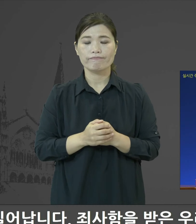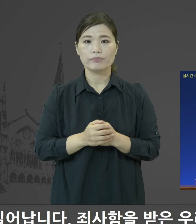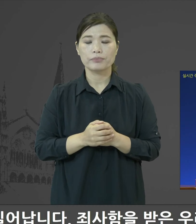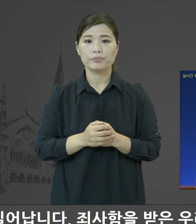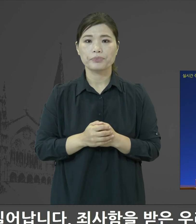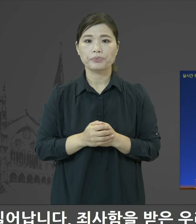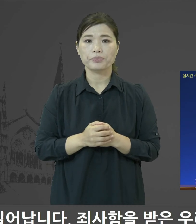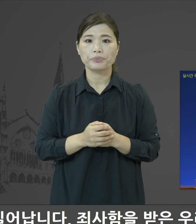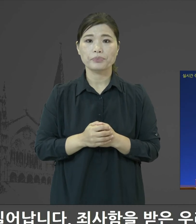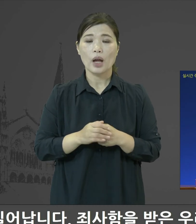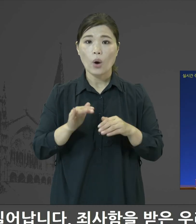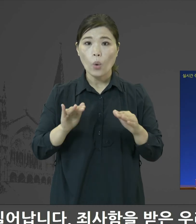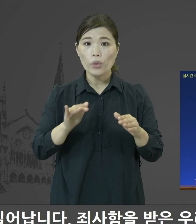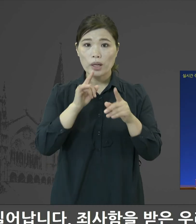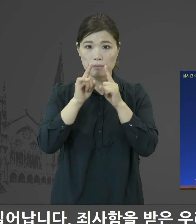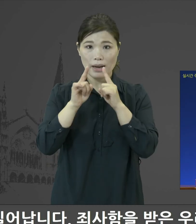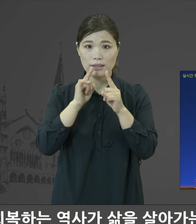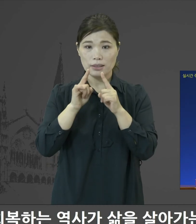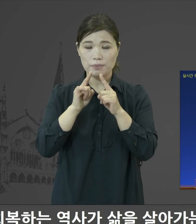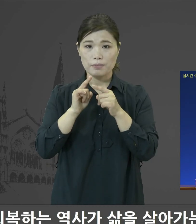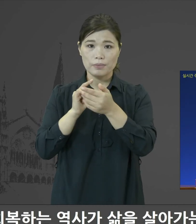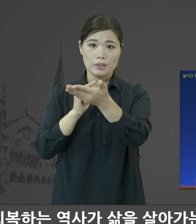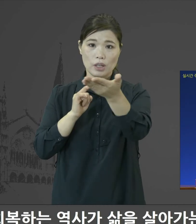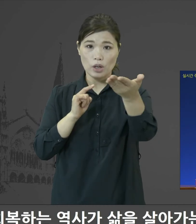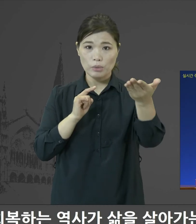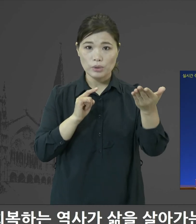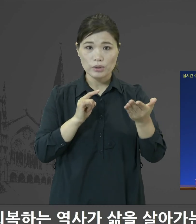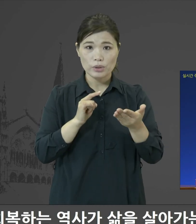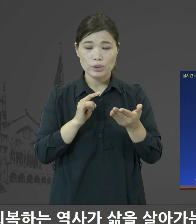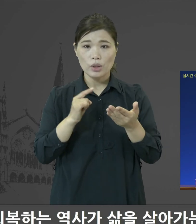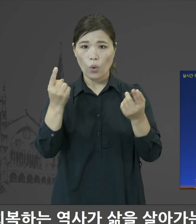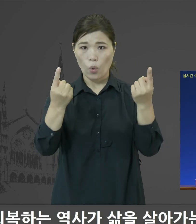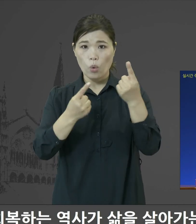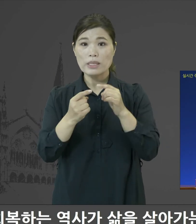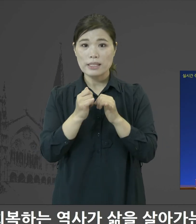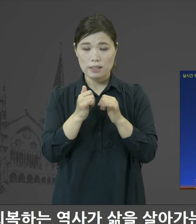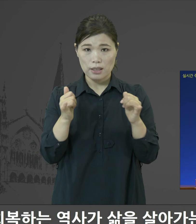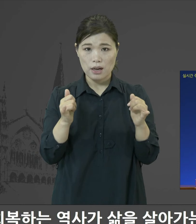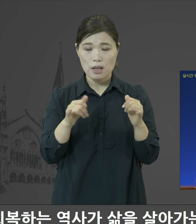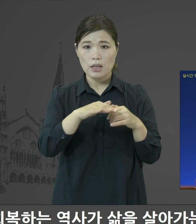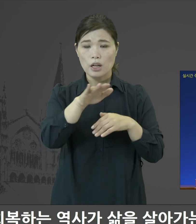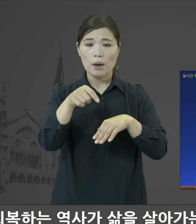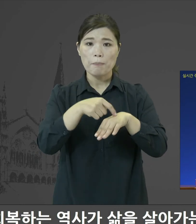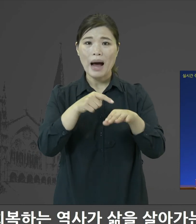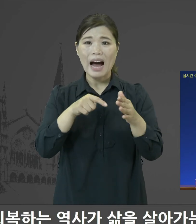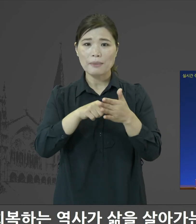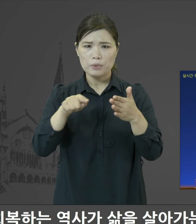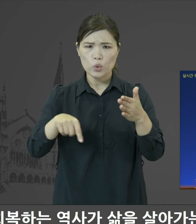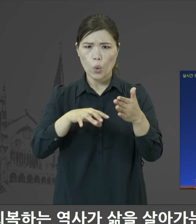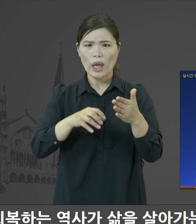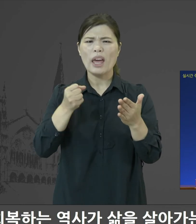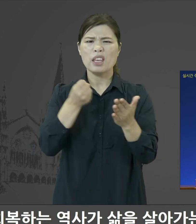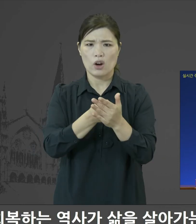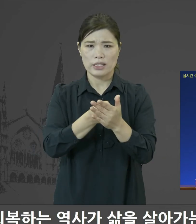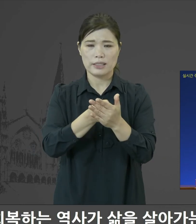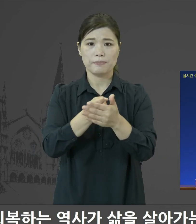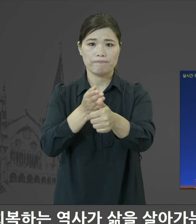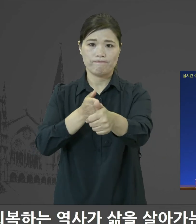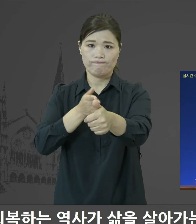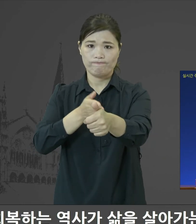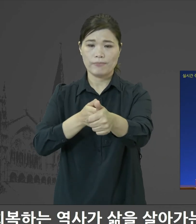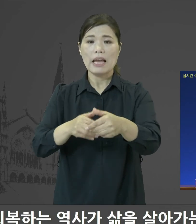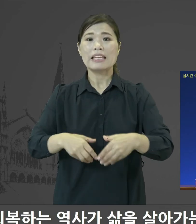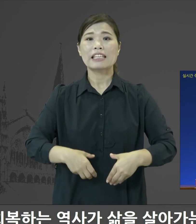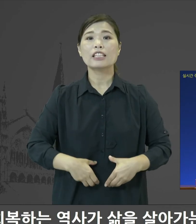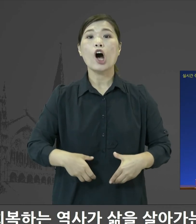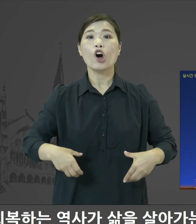가족들, 오늘 말씀 앞에 나온 주의 백성들, 이 시간에 우리 마음 가운데 소망하고 결단했으면 좋겠습니다. 너그러이